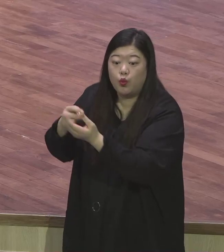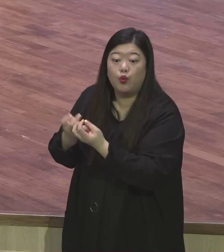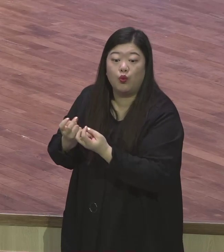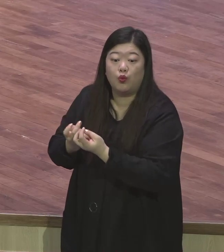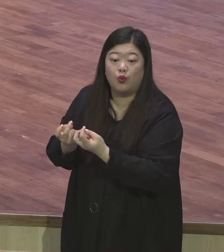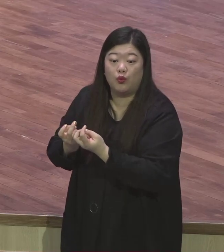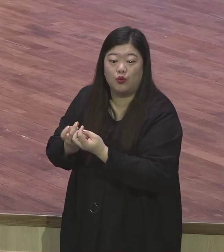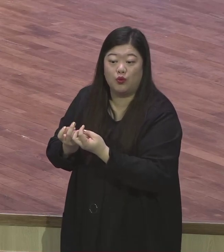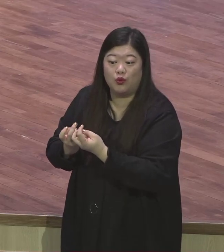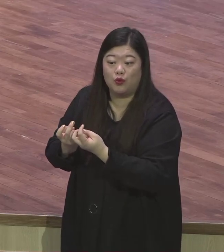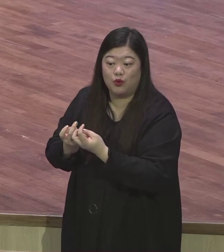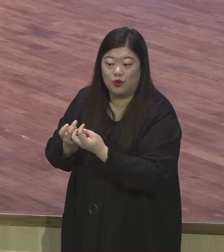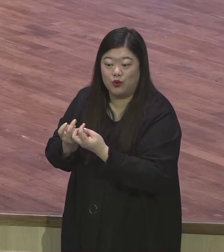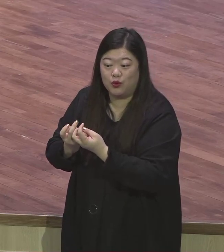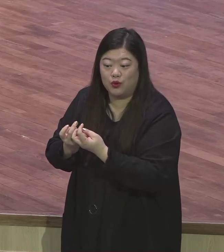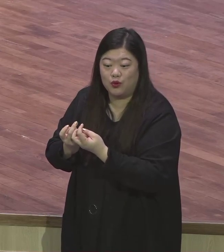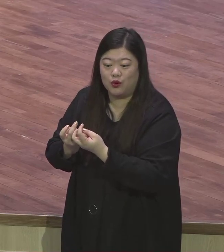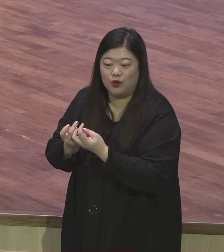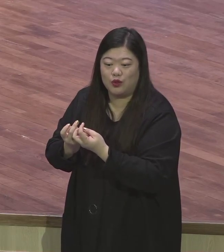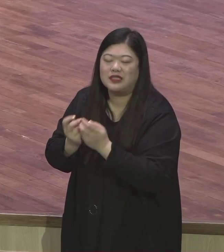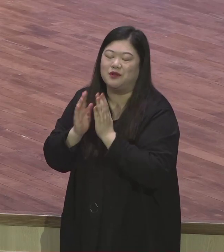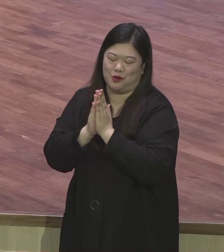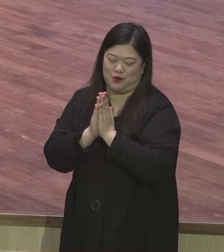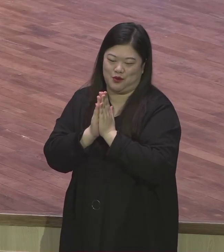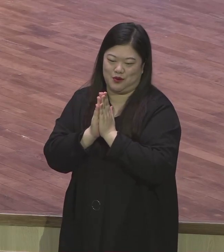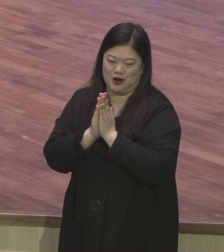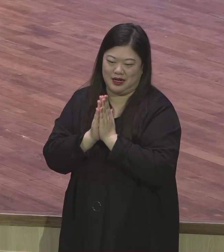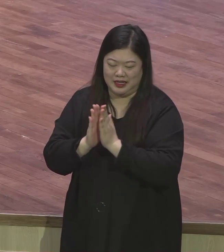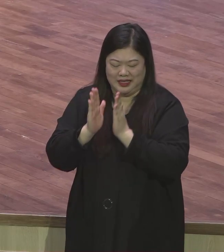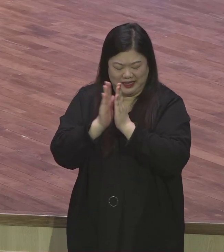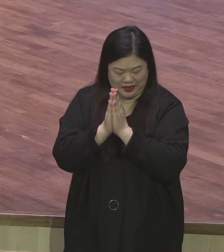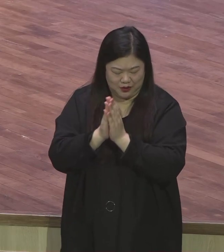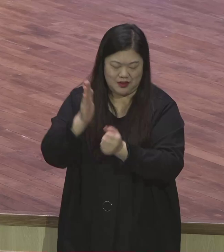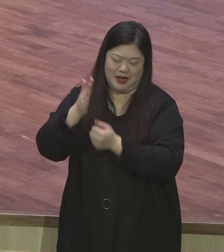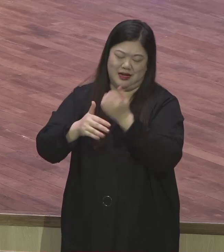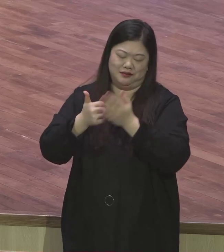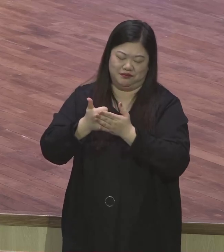기도를 통해서 여러분의 마음을 주님께 통하십시오.